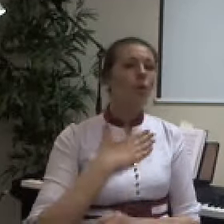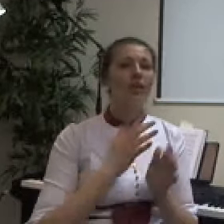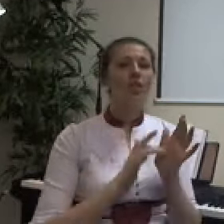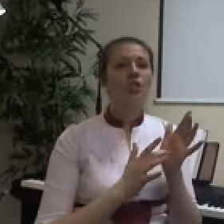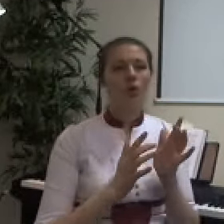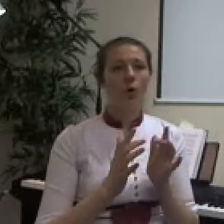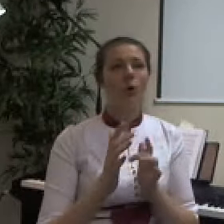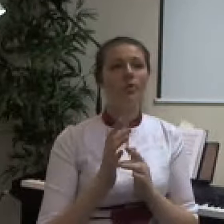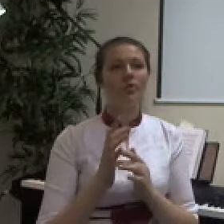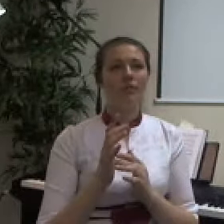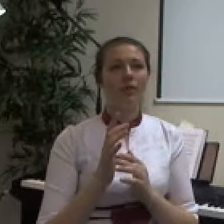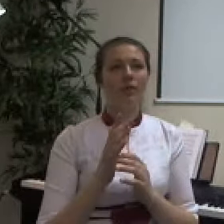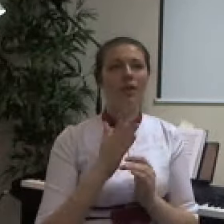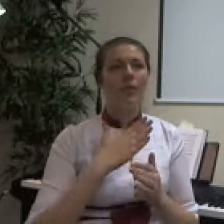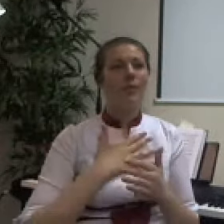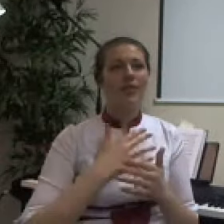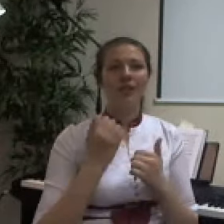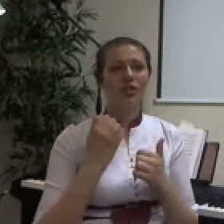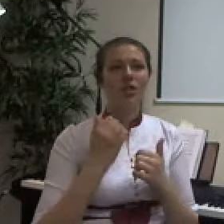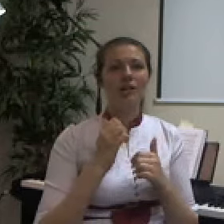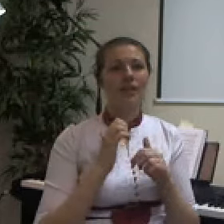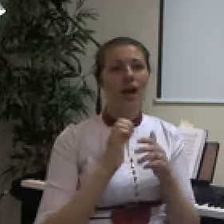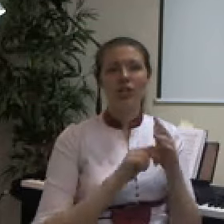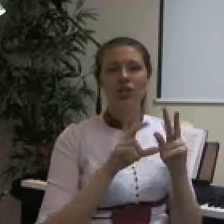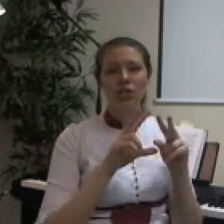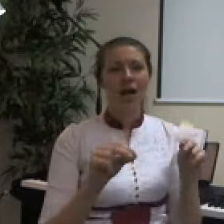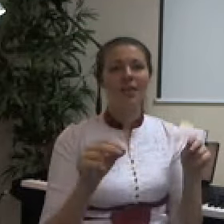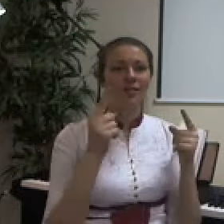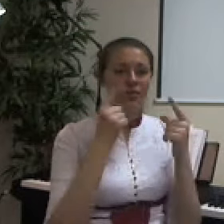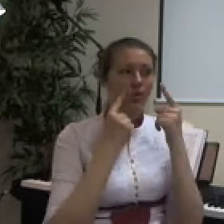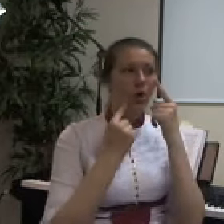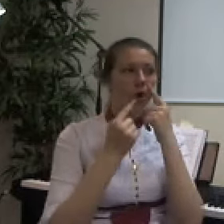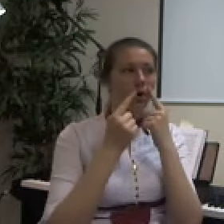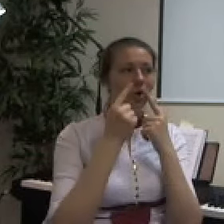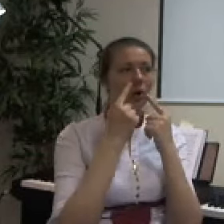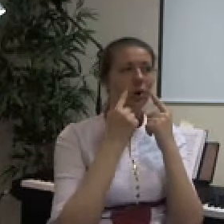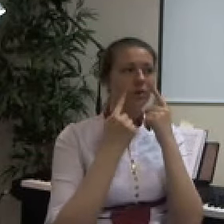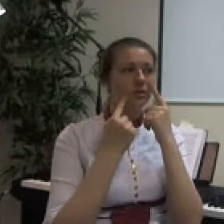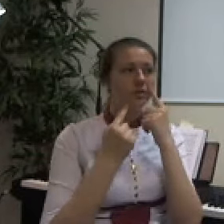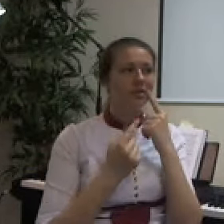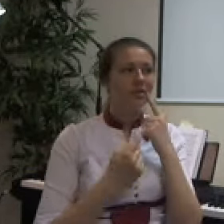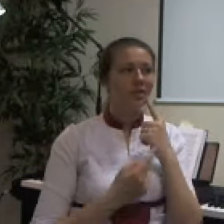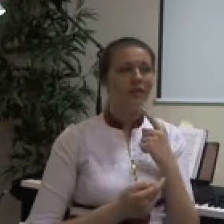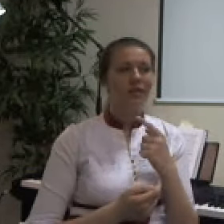грядешь. Мой Иисус, мне не сдержать от счастья слез.